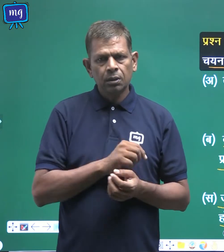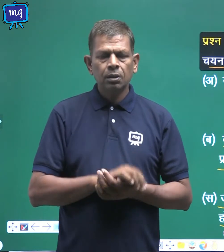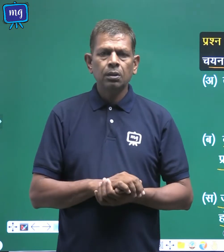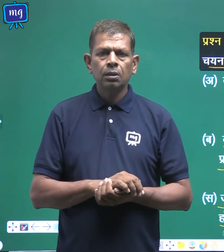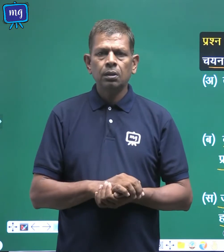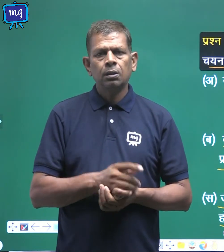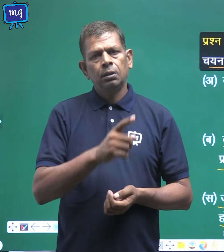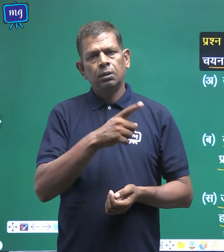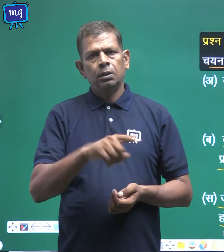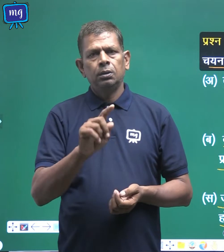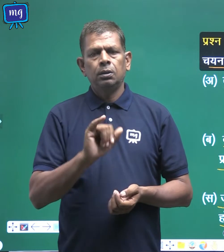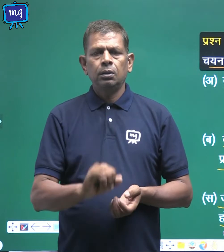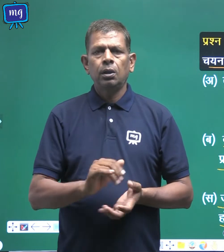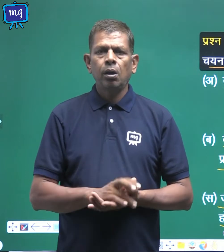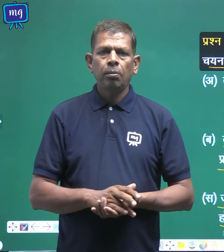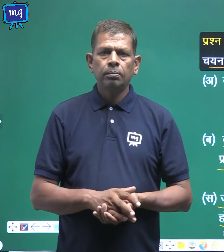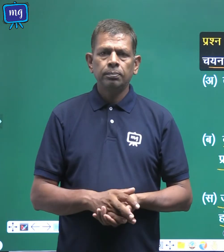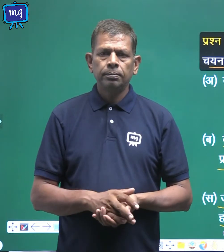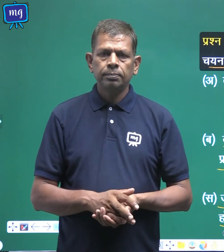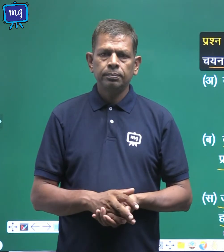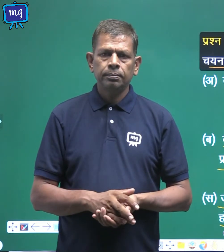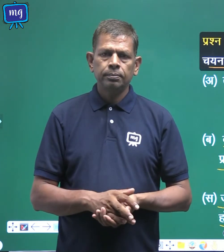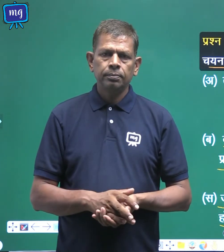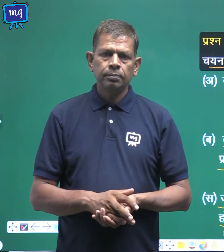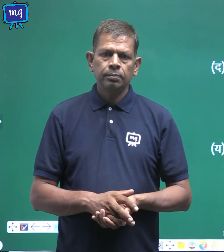कथन सत्य है।